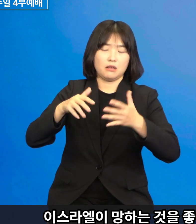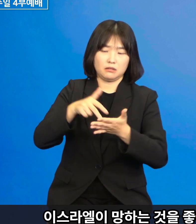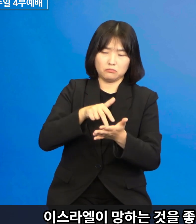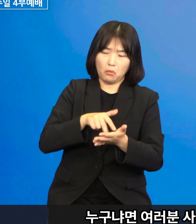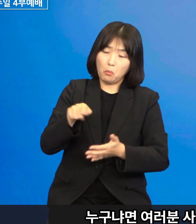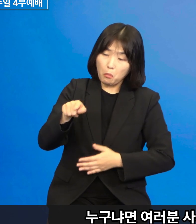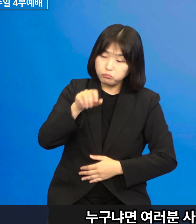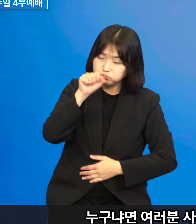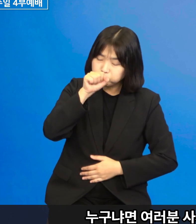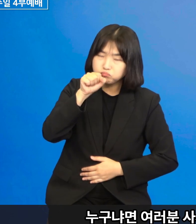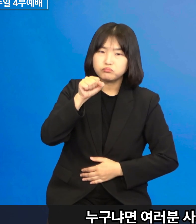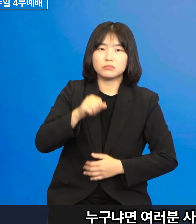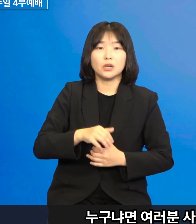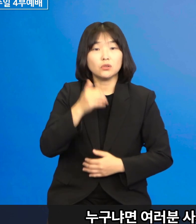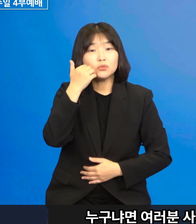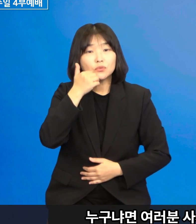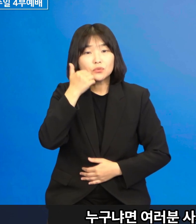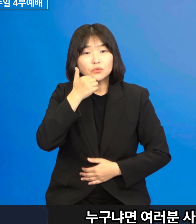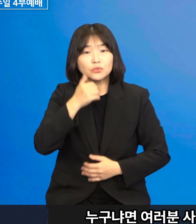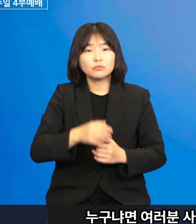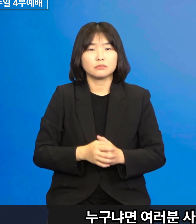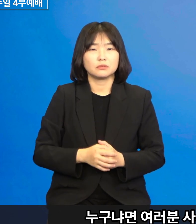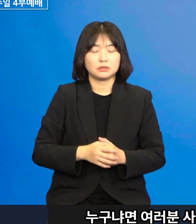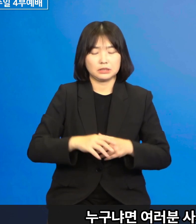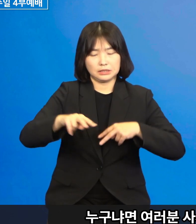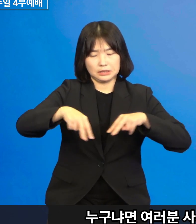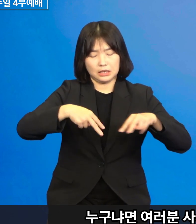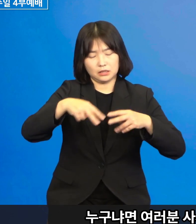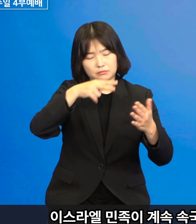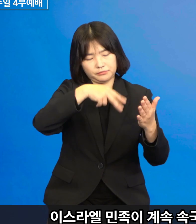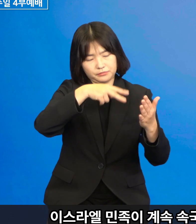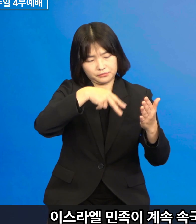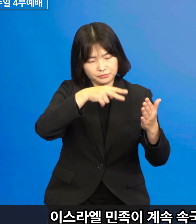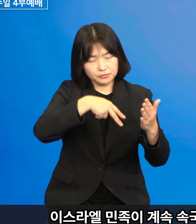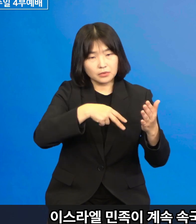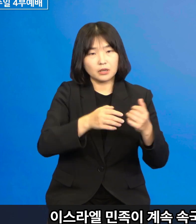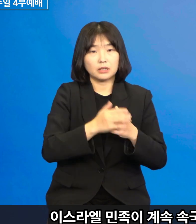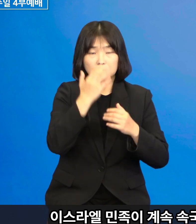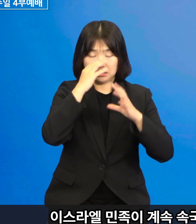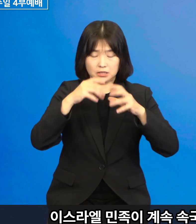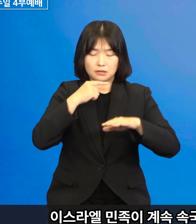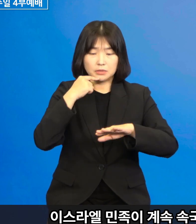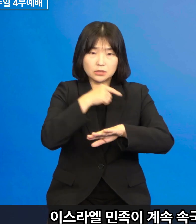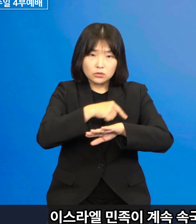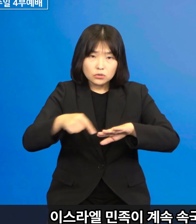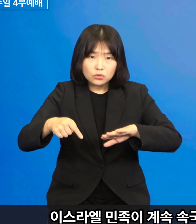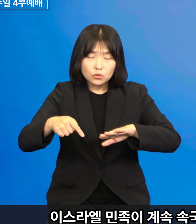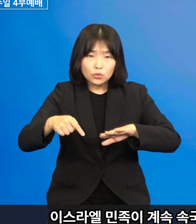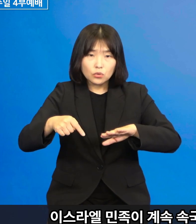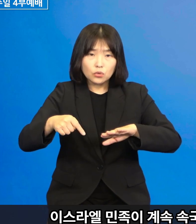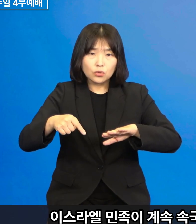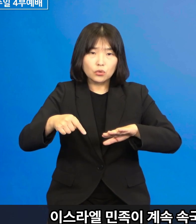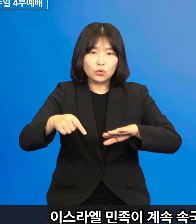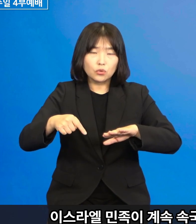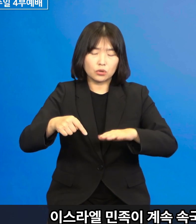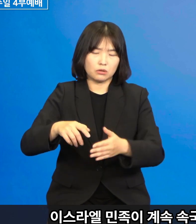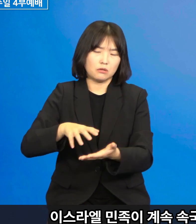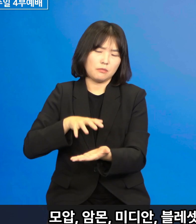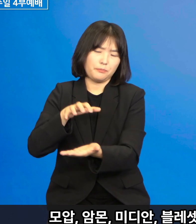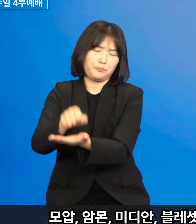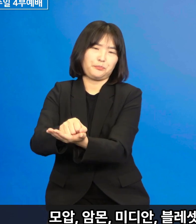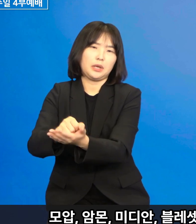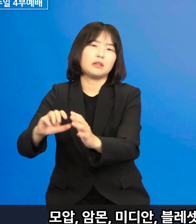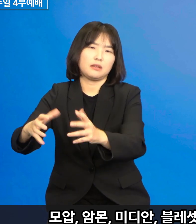겁니다. 누구냐면 여러분 사사기를 가만히 읽어보시면 이스라엘 민족이 계속 속국이었다는 것을 발견하게